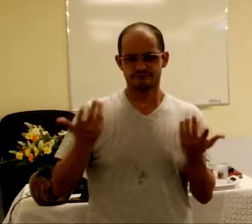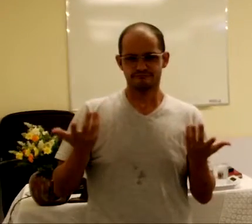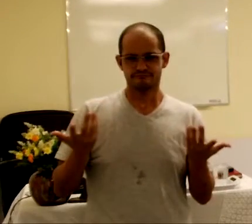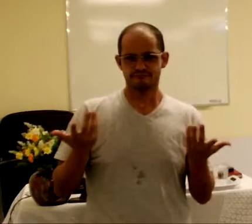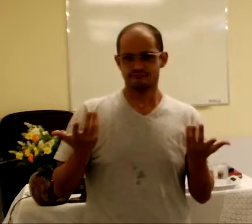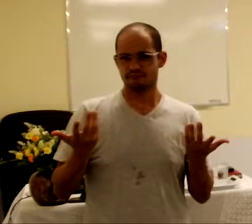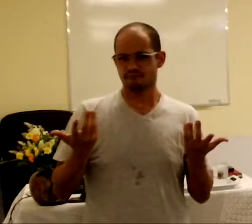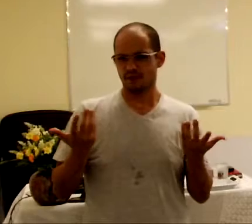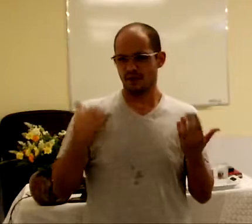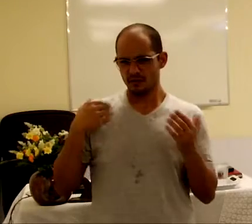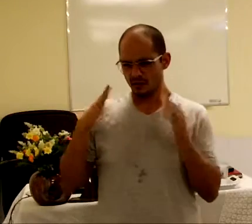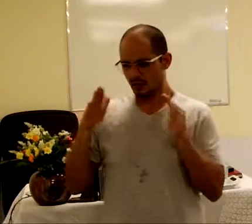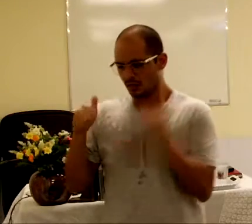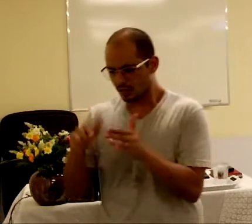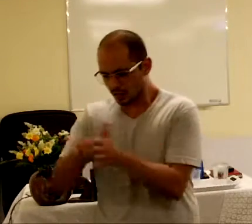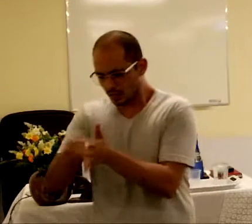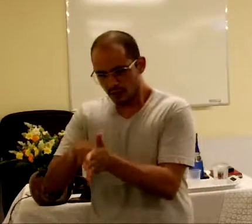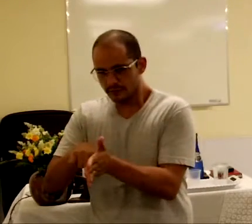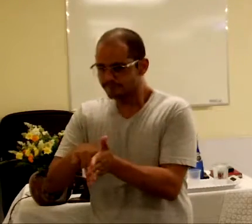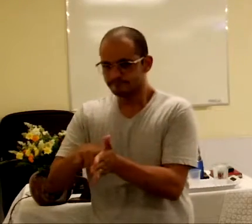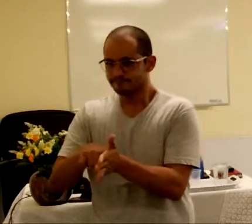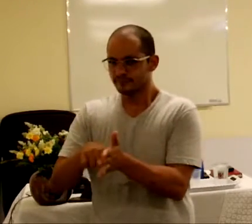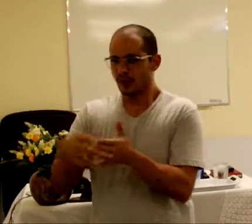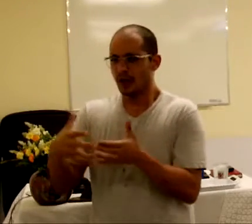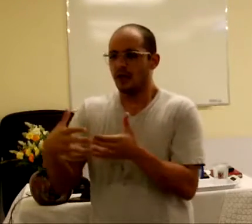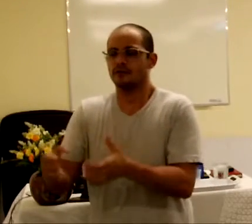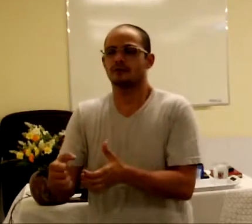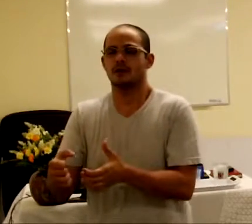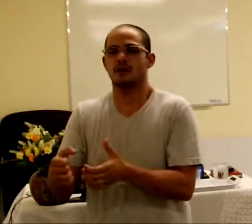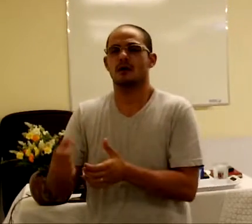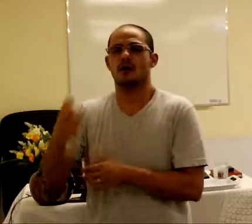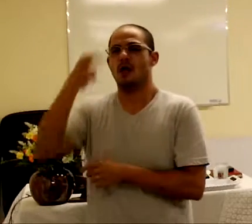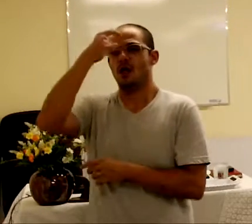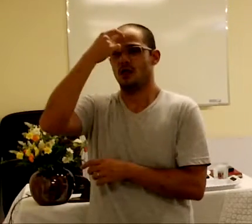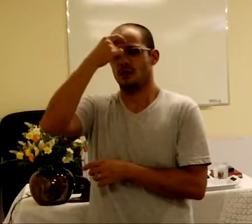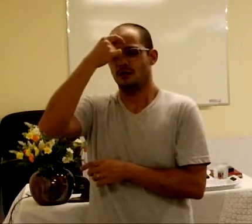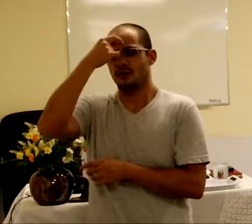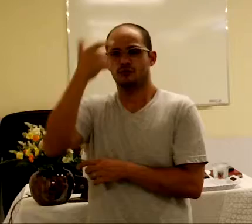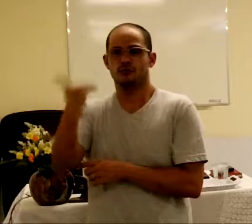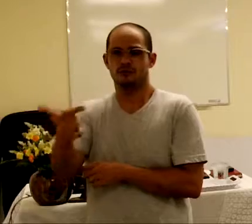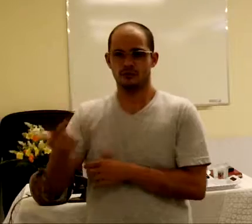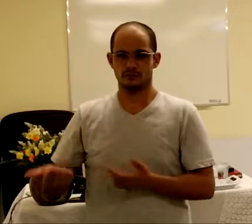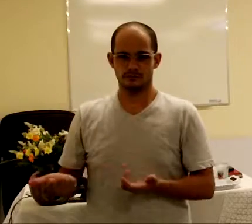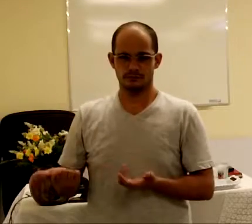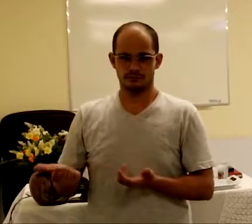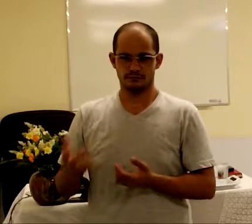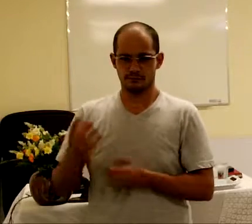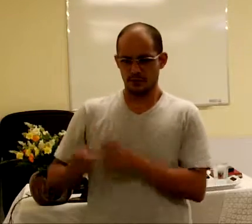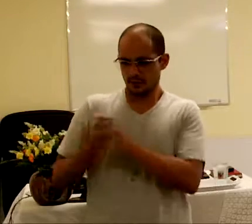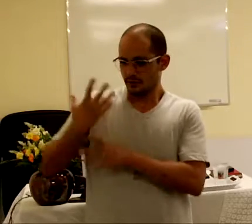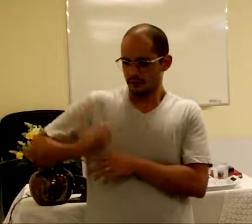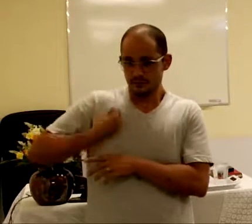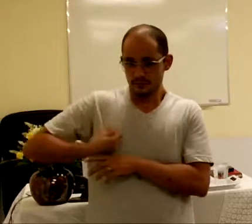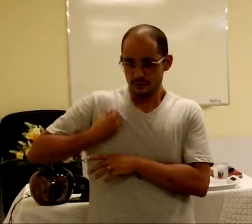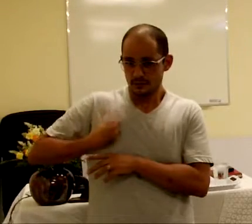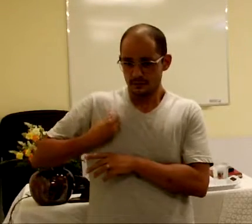Nós não podemos entrar nessa história de admitir uma irracionalidade na constituição da vida, na